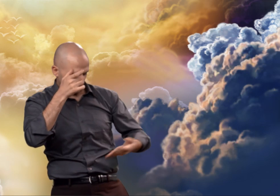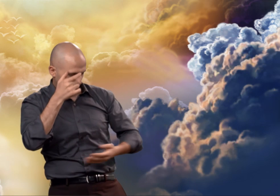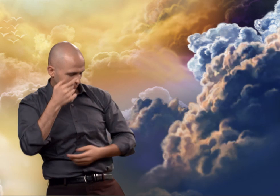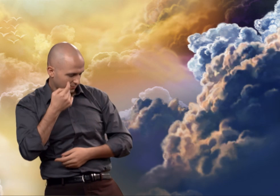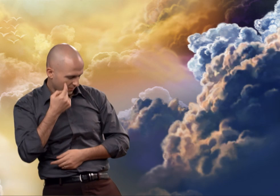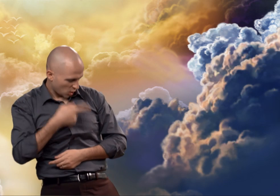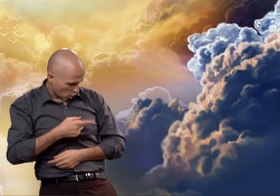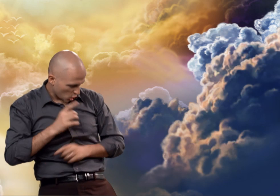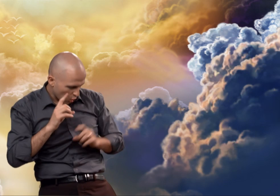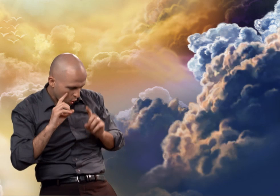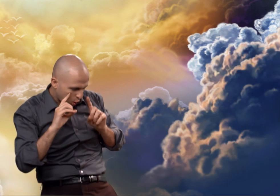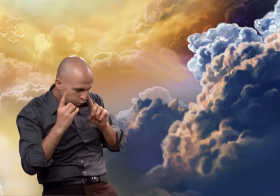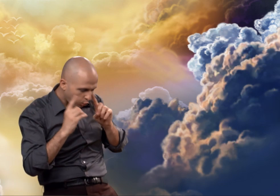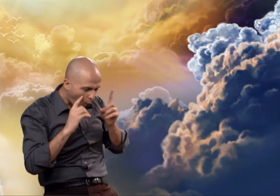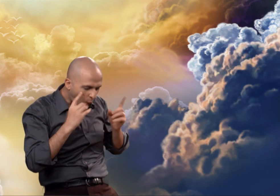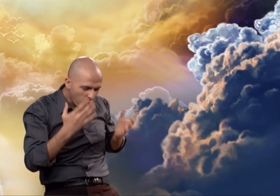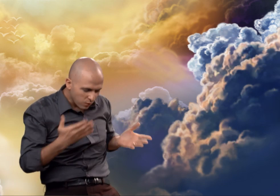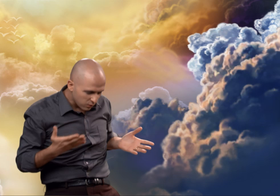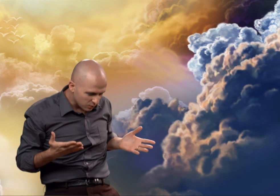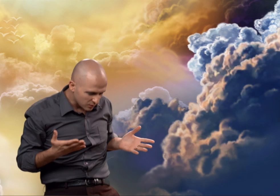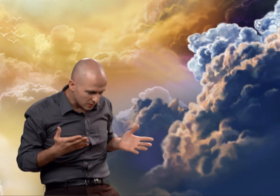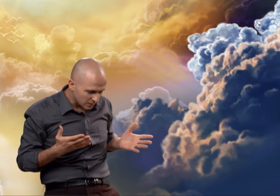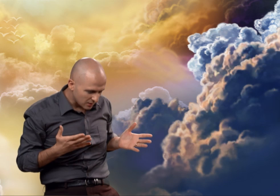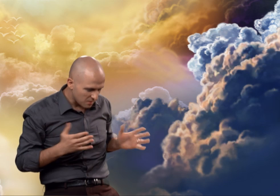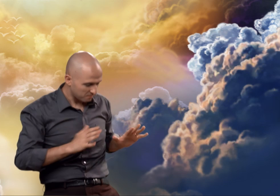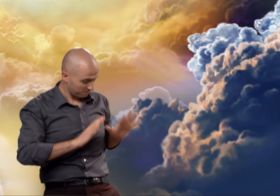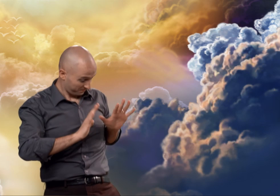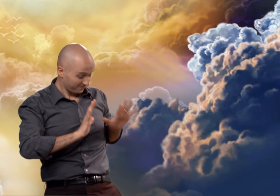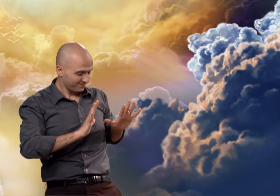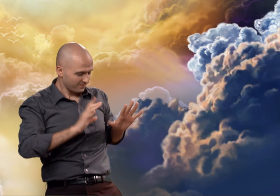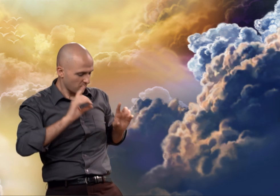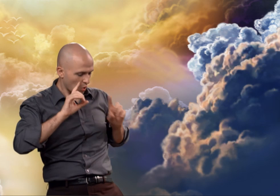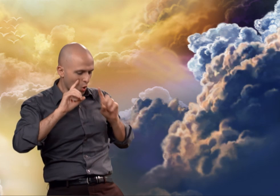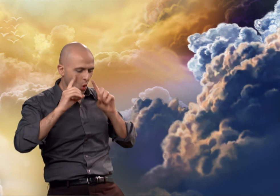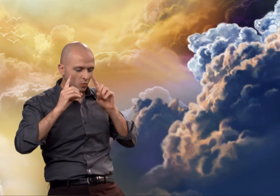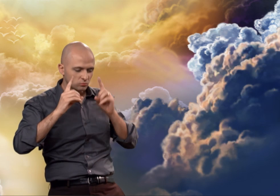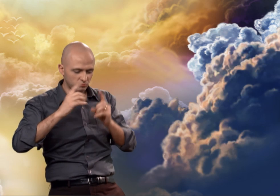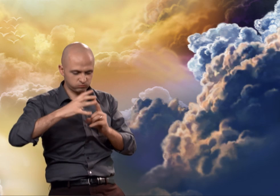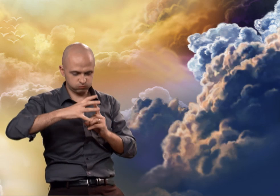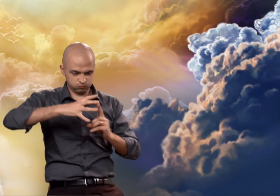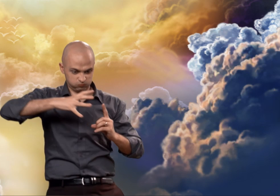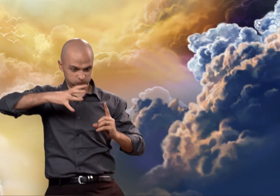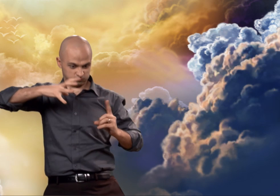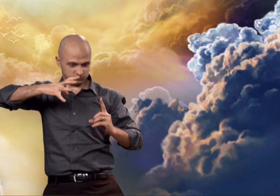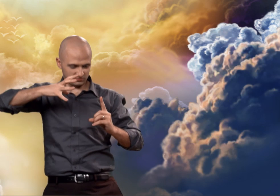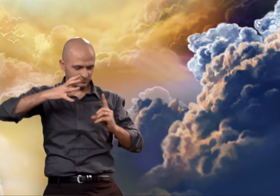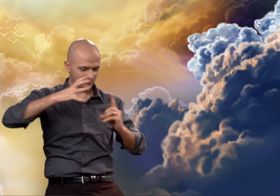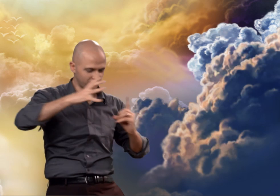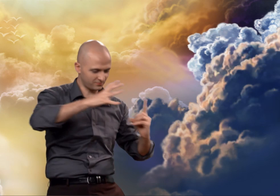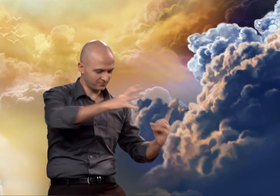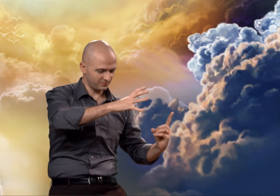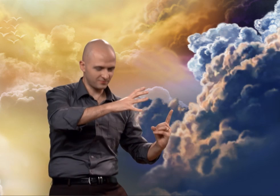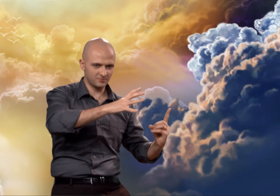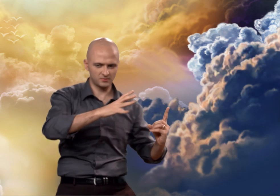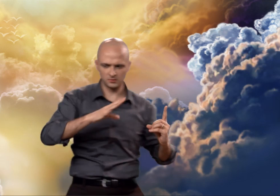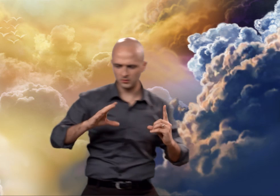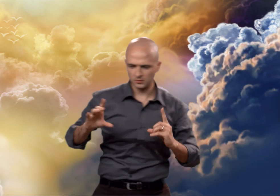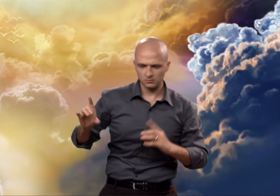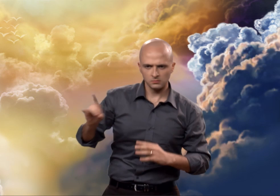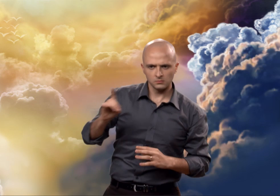é clara a todos os que a estudam com oração. Pretendendo liberalidade, as pessoas se tornam cegas às ciladas